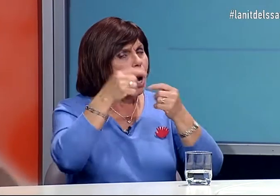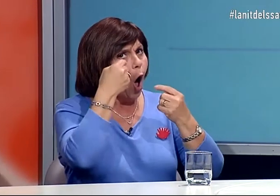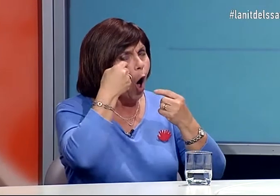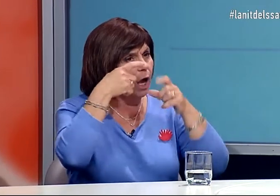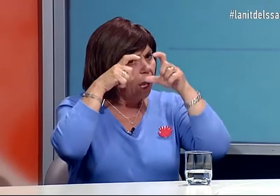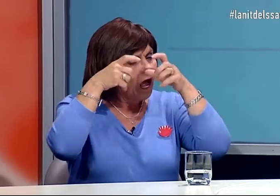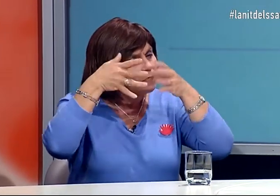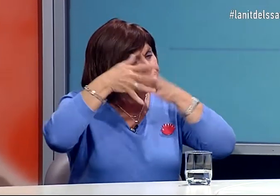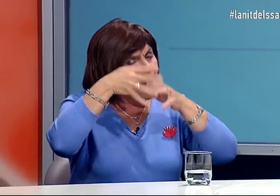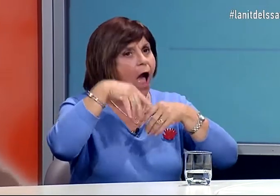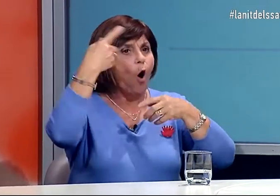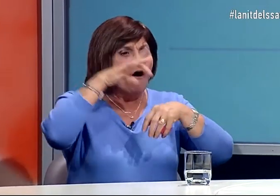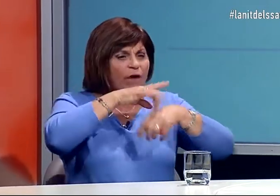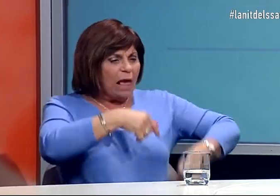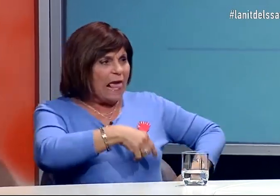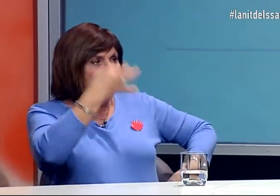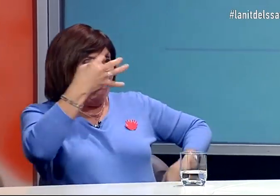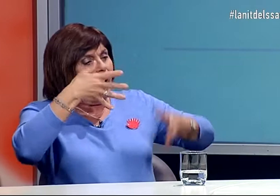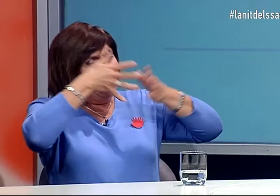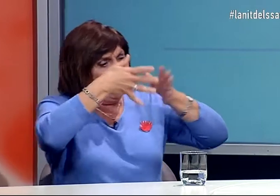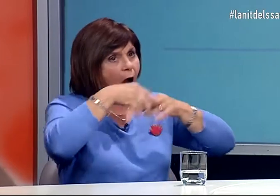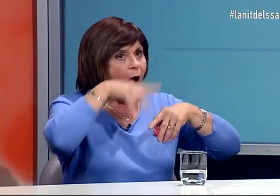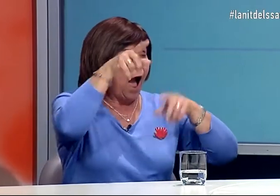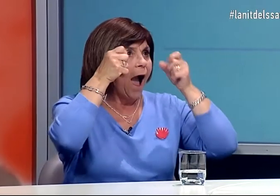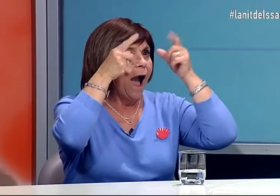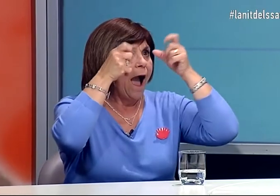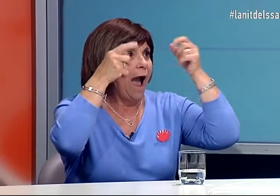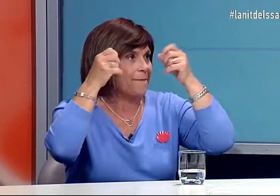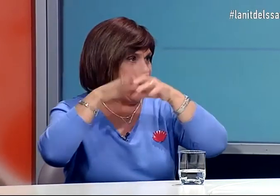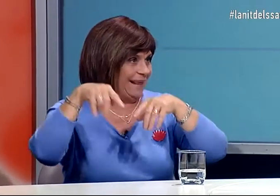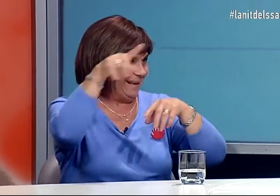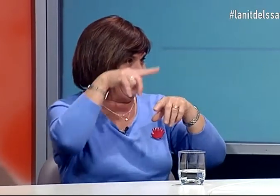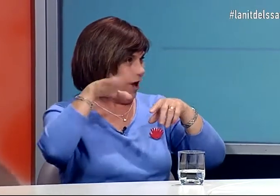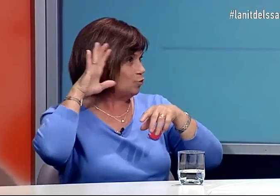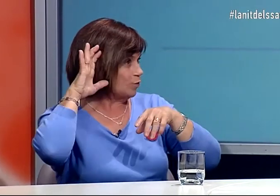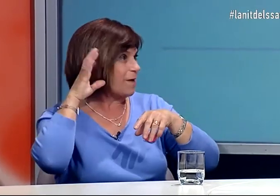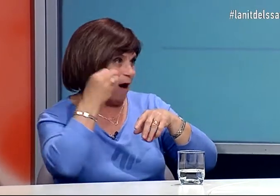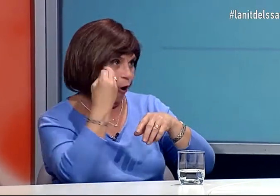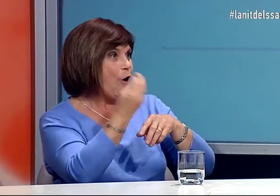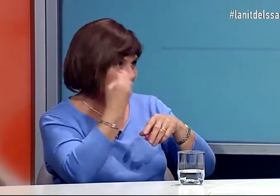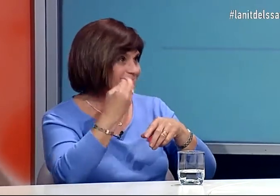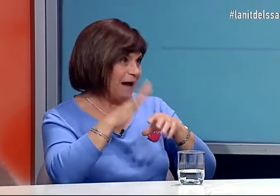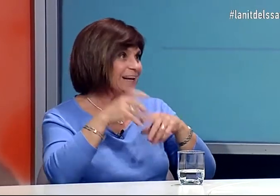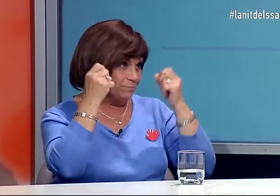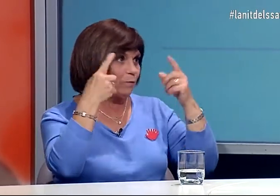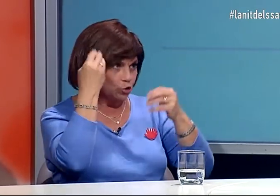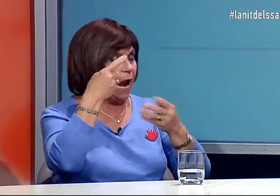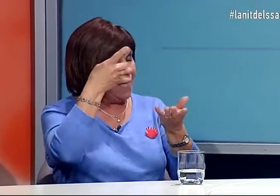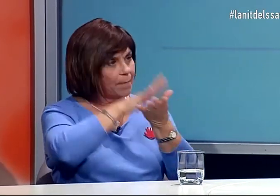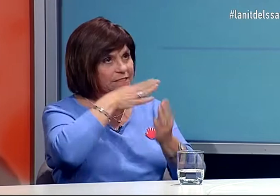entenem si no hi ha o no sabem o no ens expliquen prèviament algunes les coses,